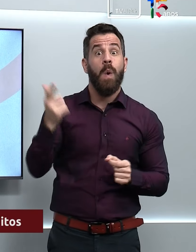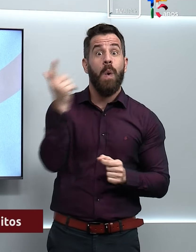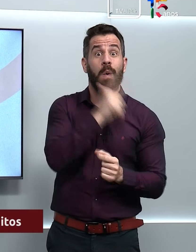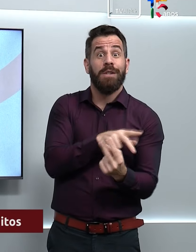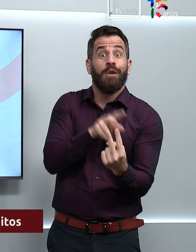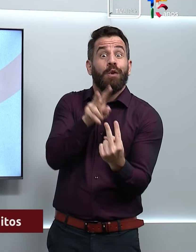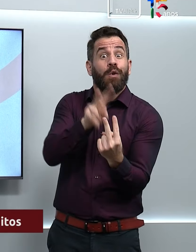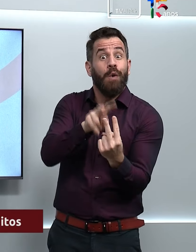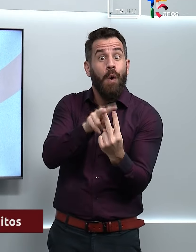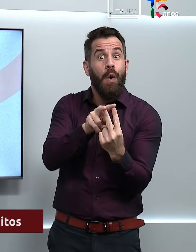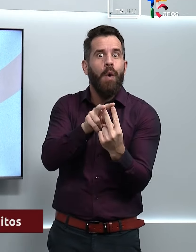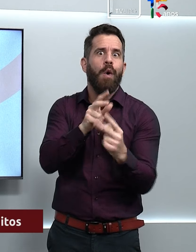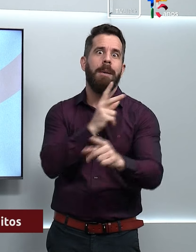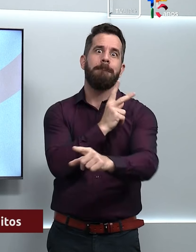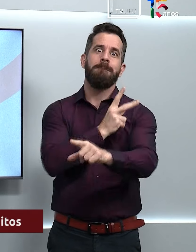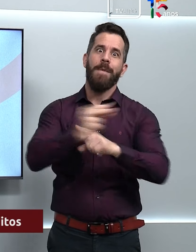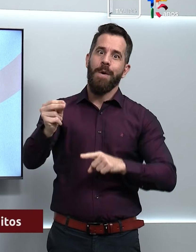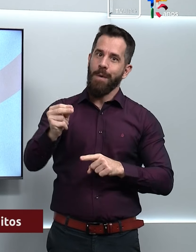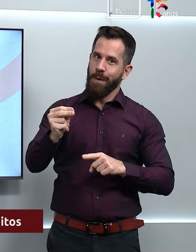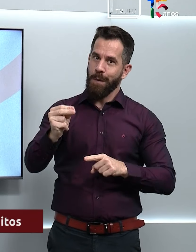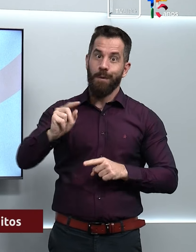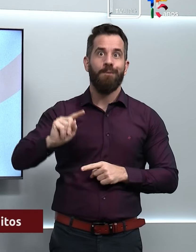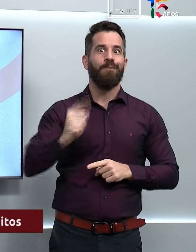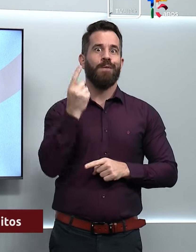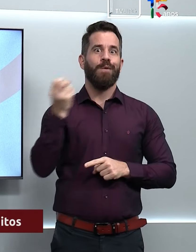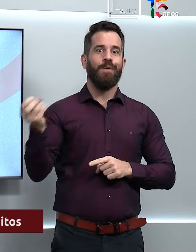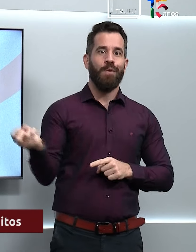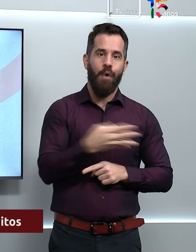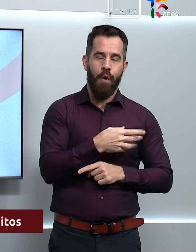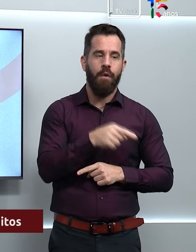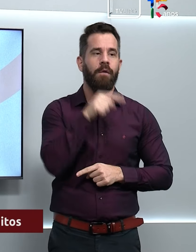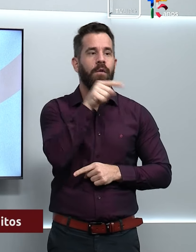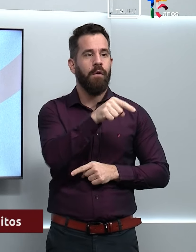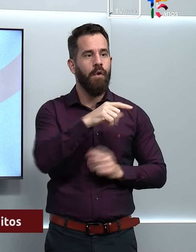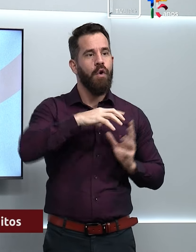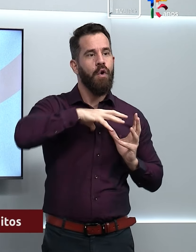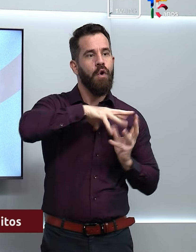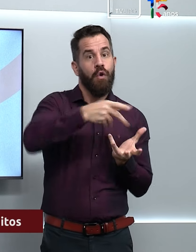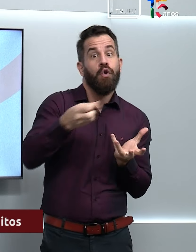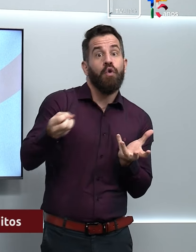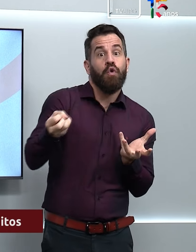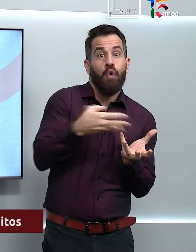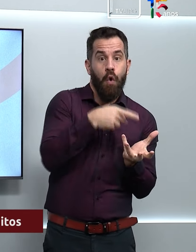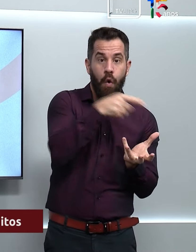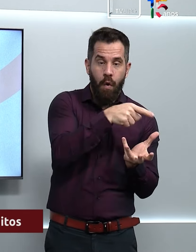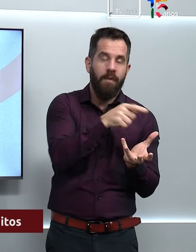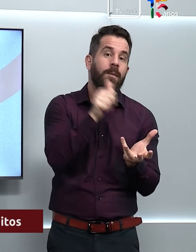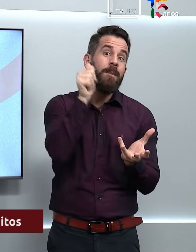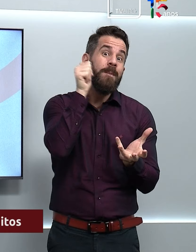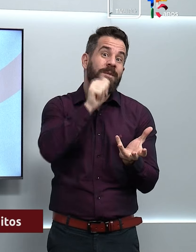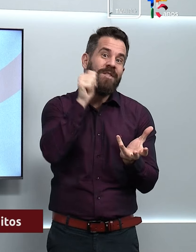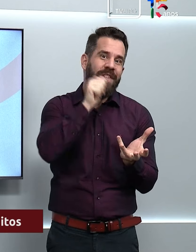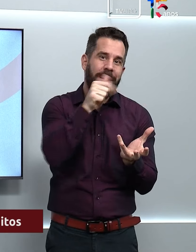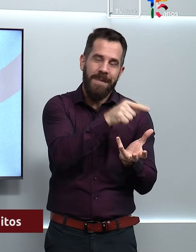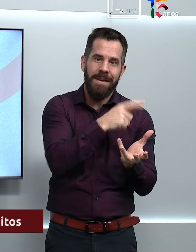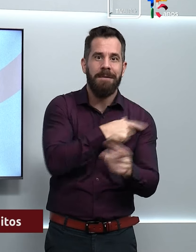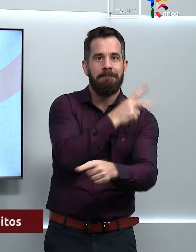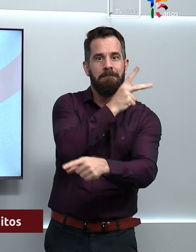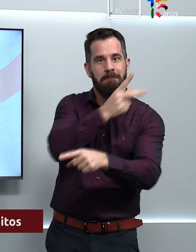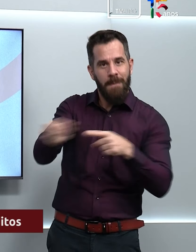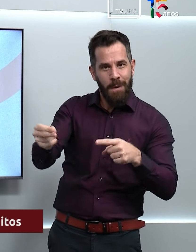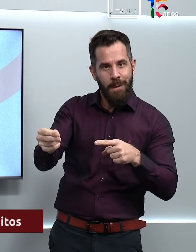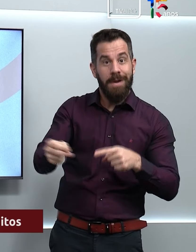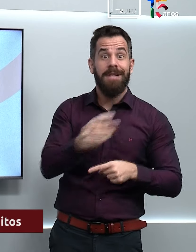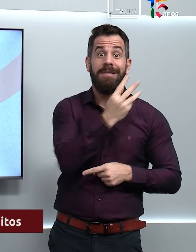inéditos Olha que legal no feminino o novo mundo bateu as bicampeãs do Gentil Meireles pelo placar Car de 3 a